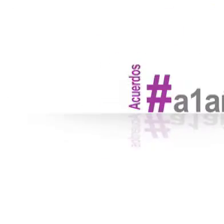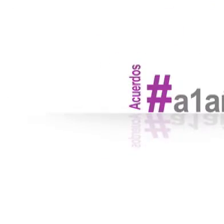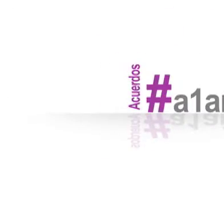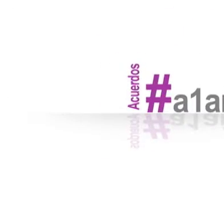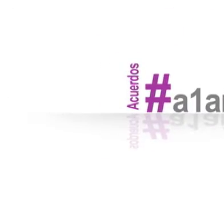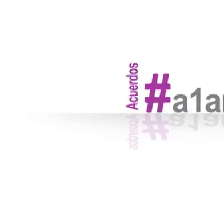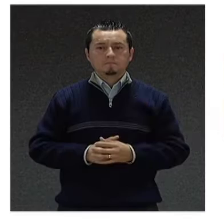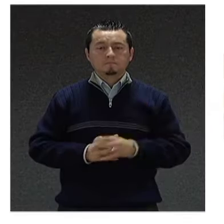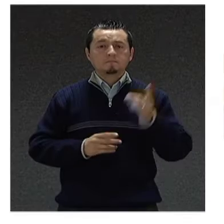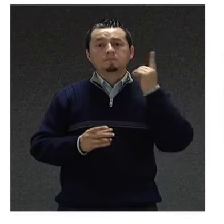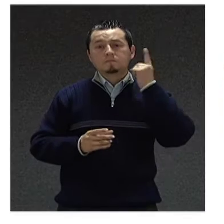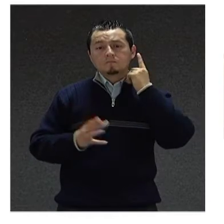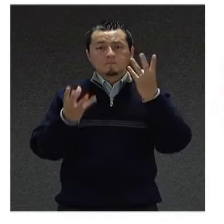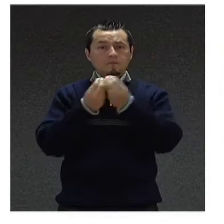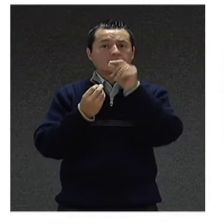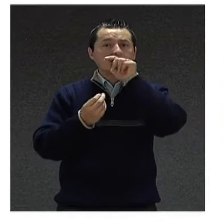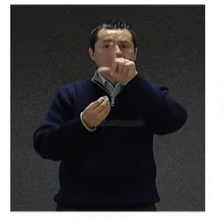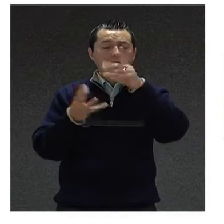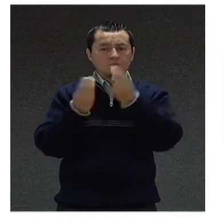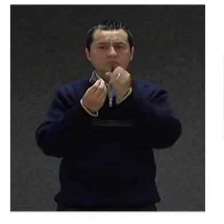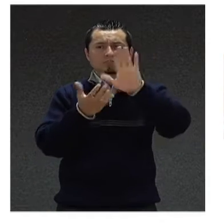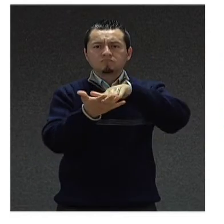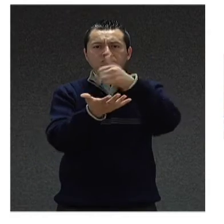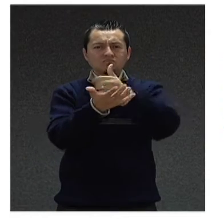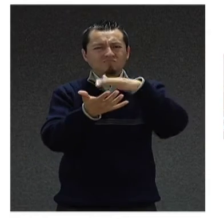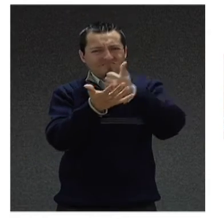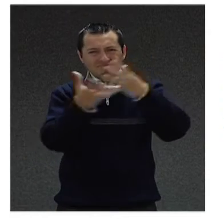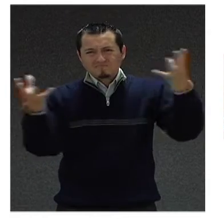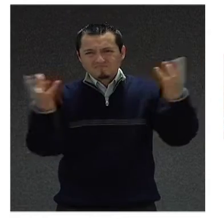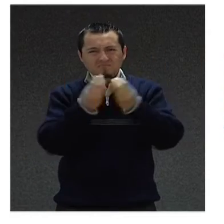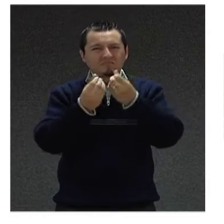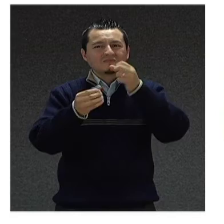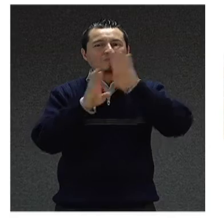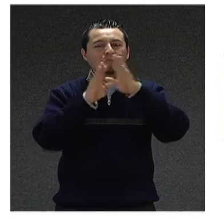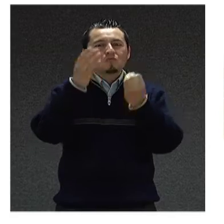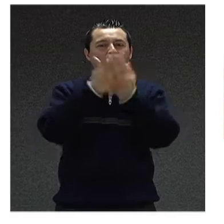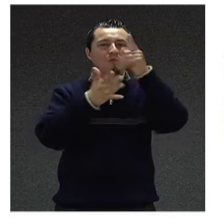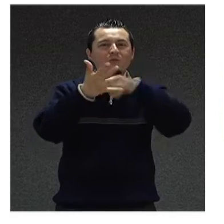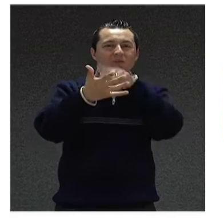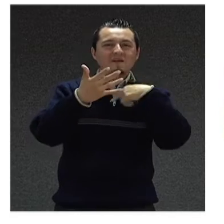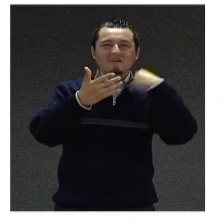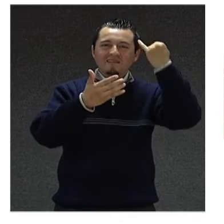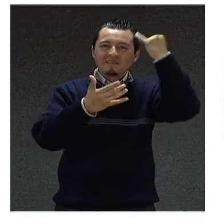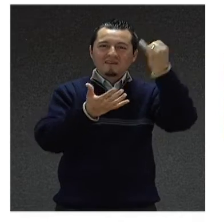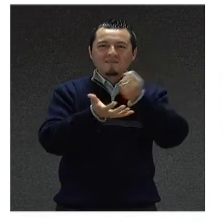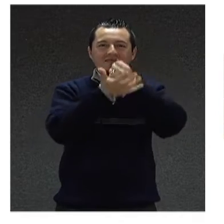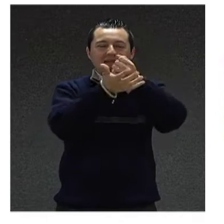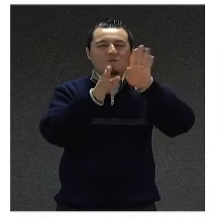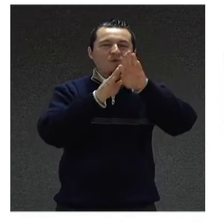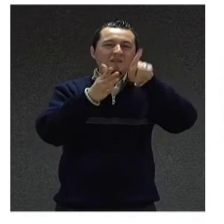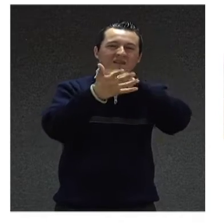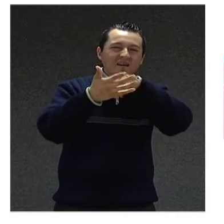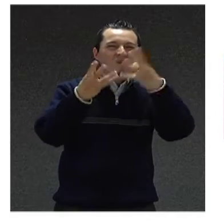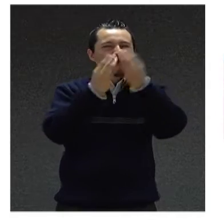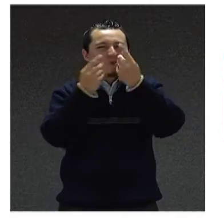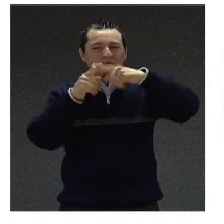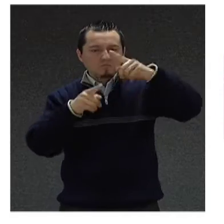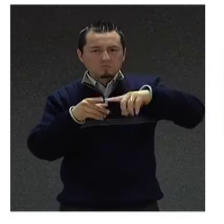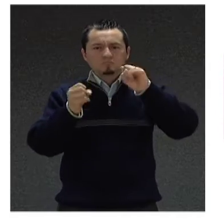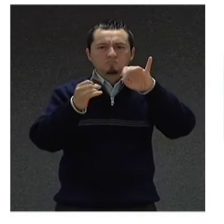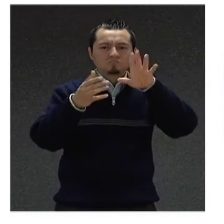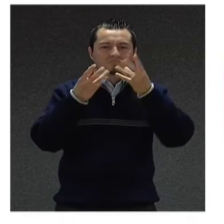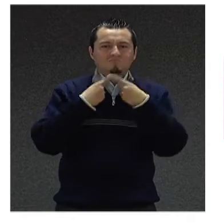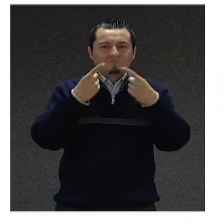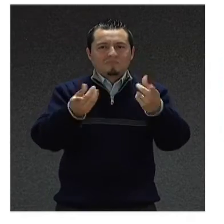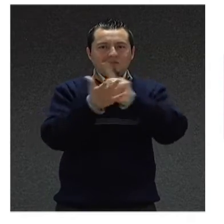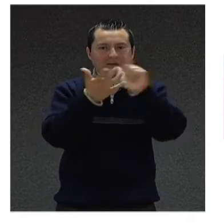Acuerdos a un año. Los diputados de Jalisco aprobamos más de 300 iniciativas de ley, realizamos más de 400 reuniones de trabajo y avalamos